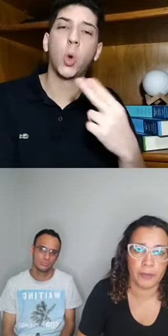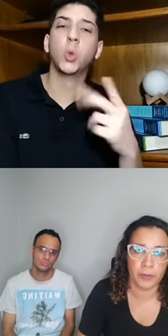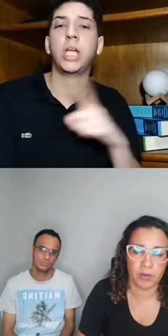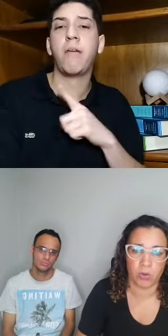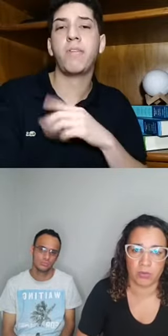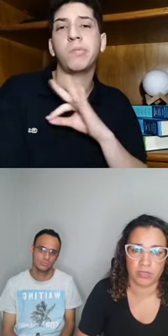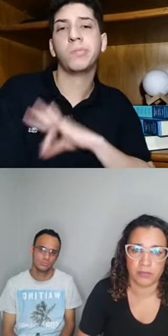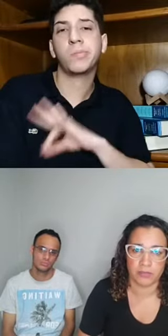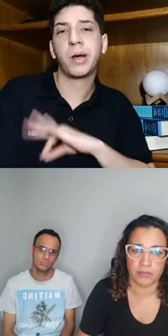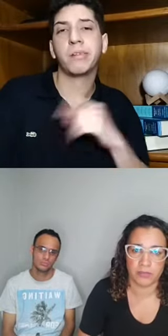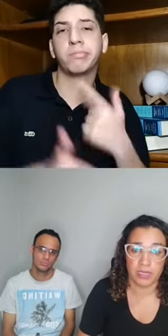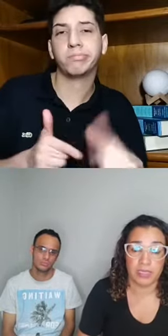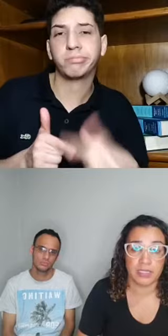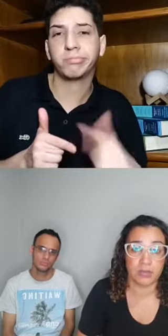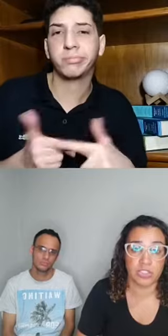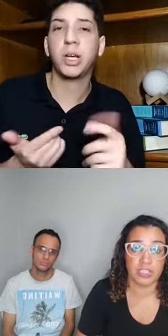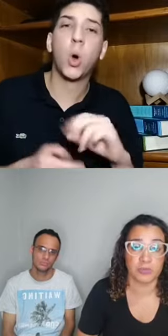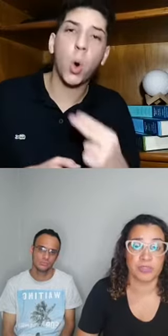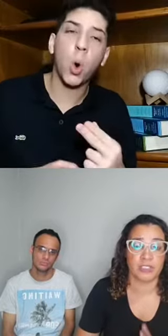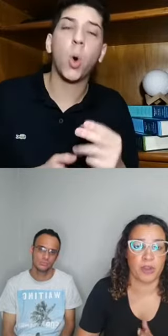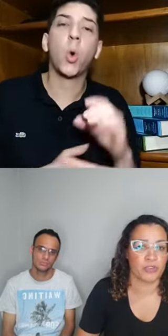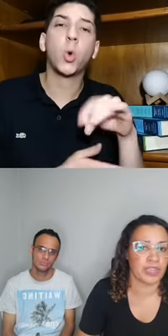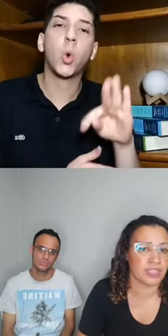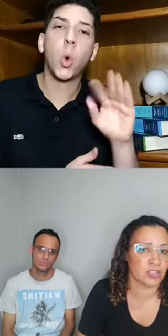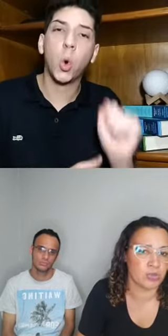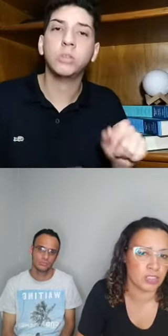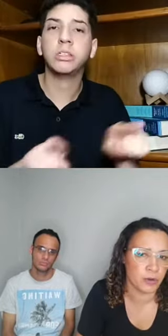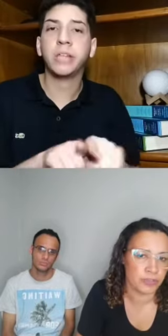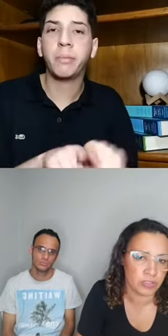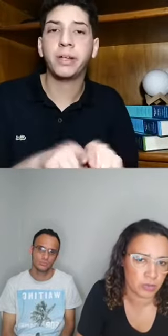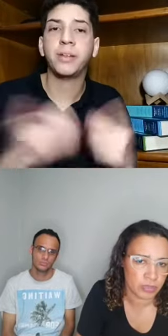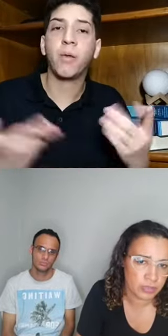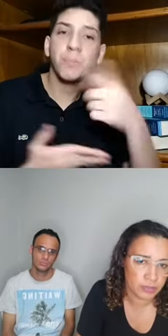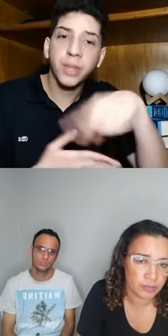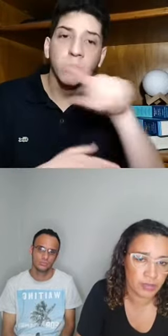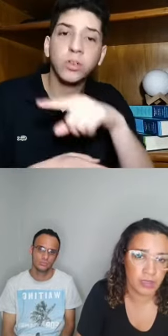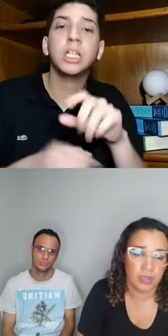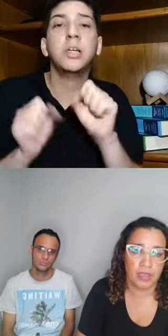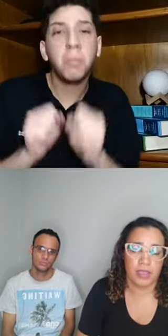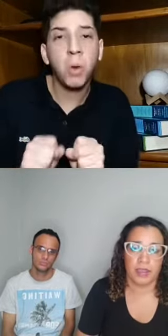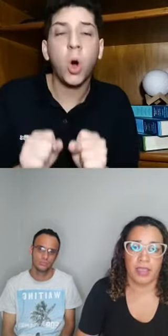ou abrir uma conta. Então, gente, vocês podem ficar nas suas profissões.